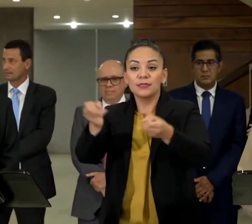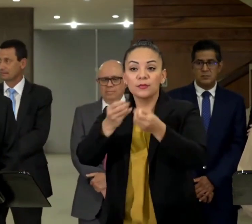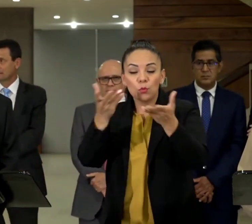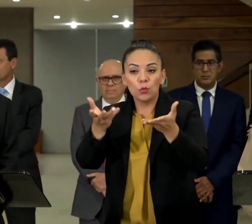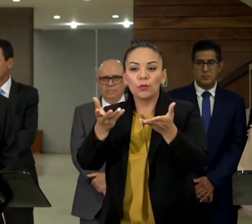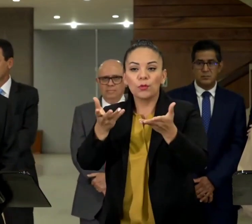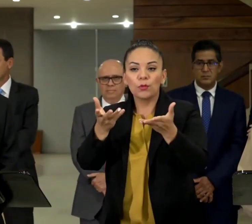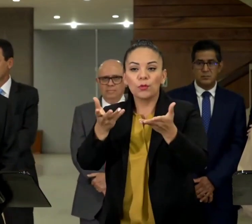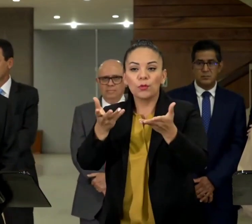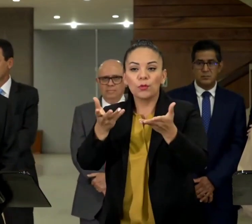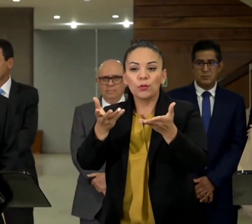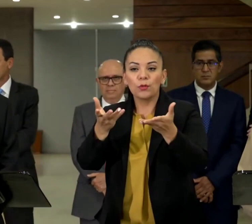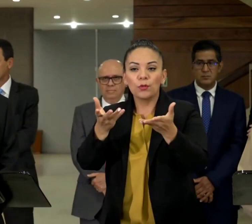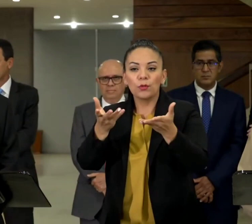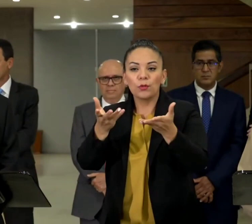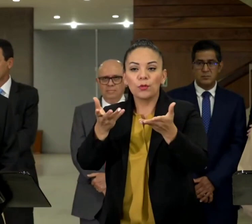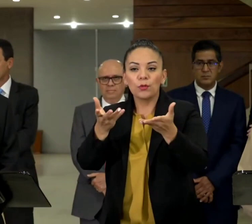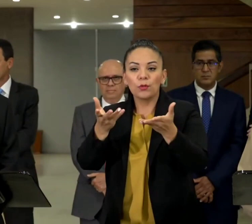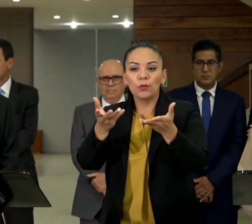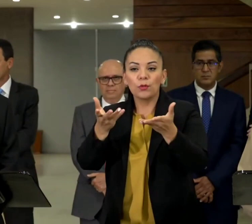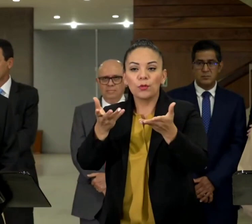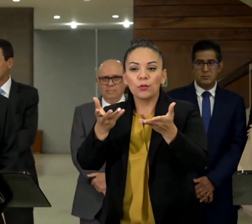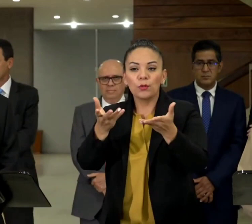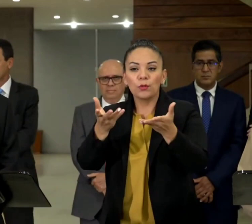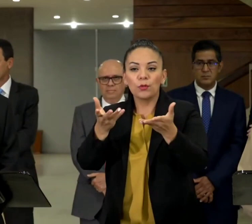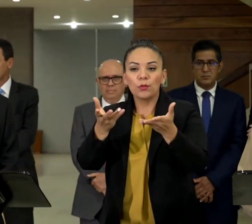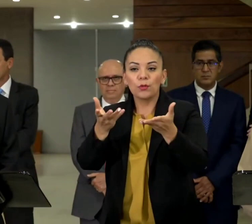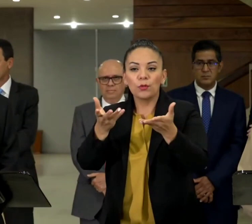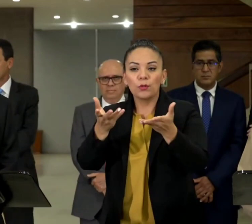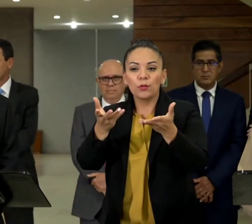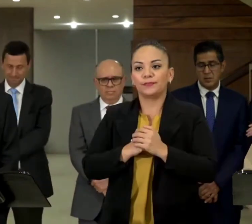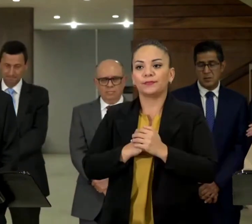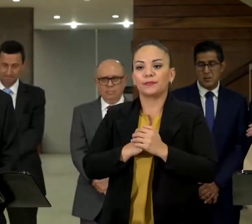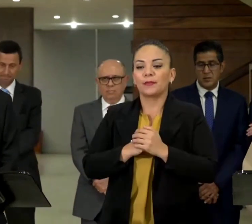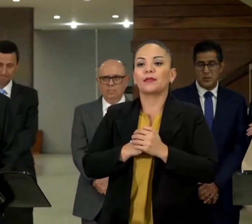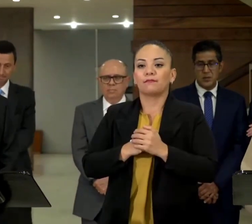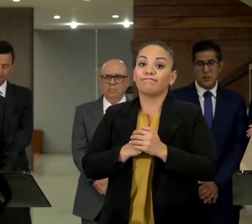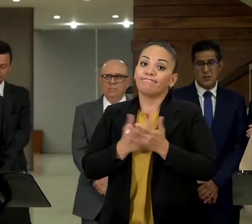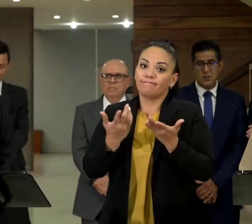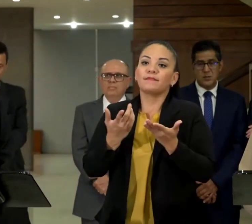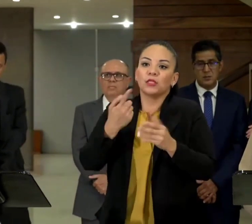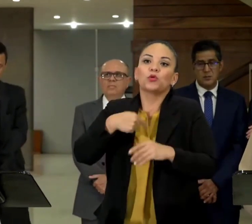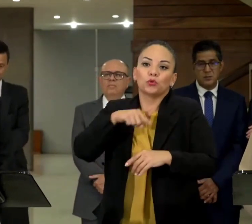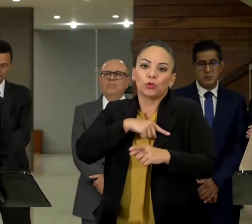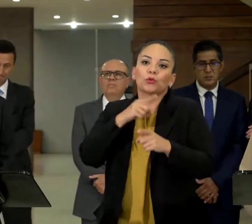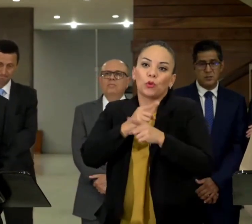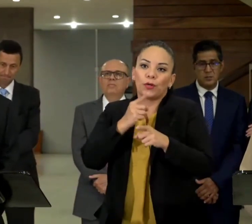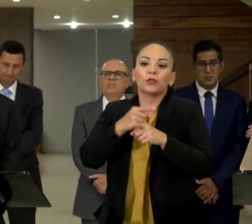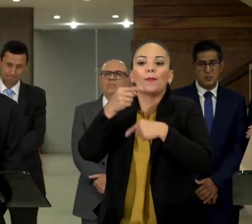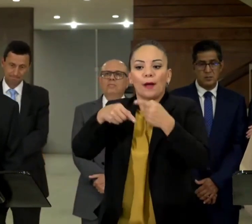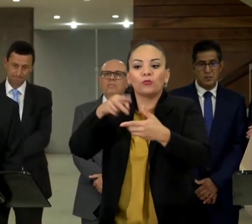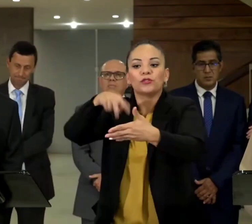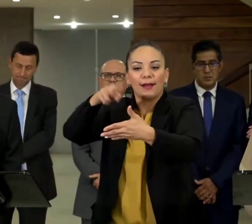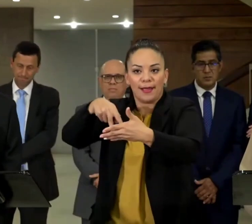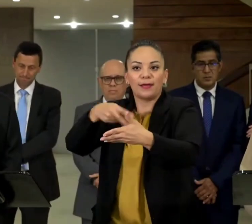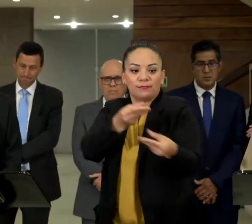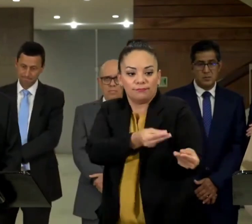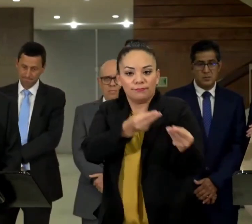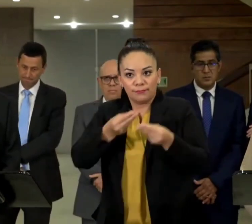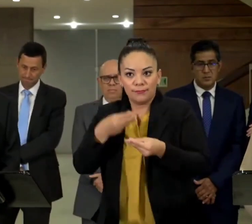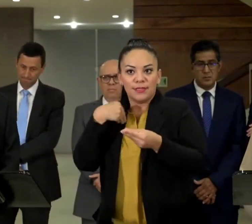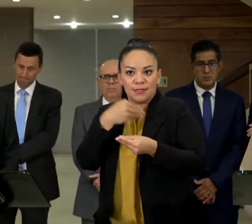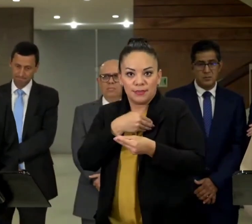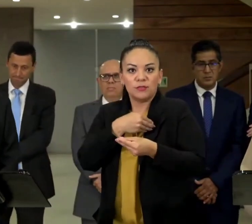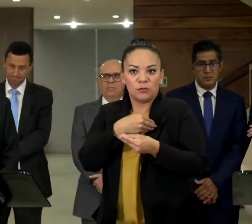públicas es una situación compleja. Por eso, efectivamente, nosotros estaremos analizando la propuesta